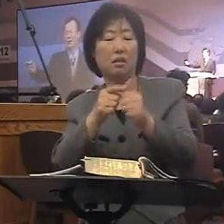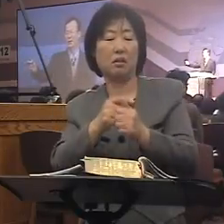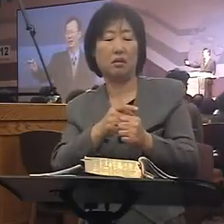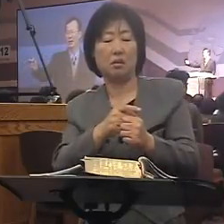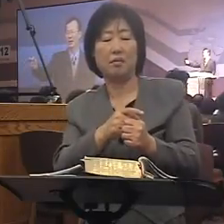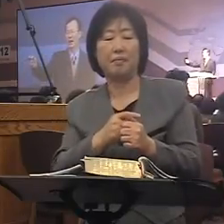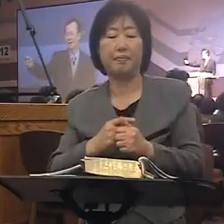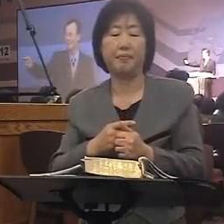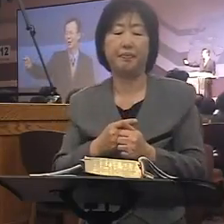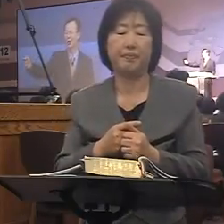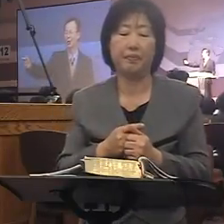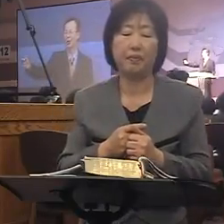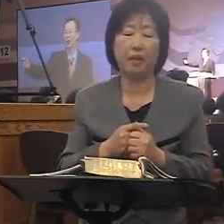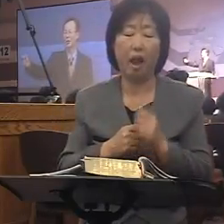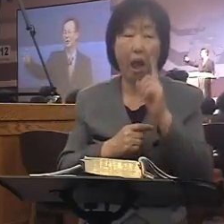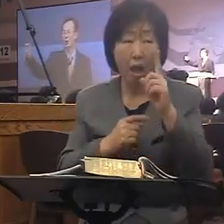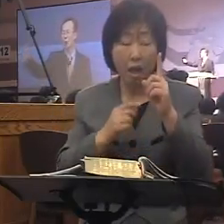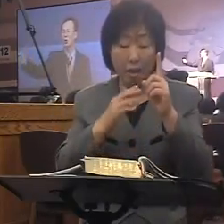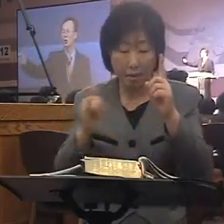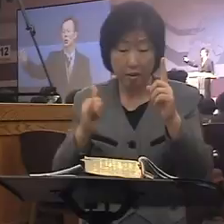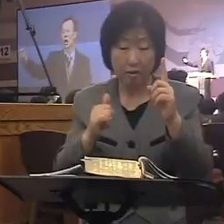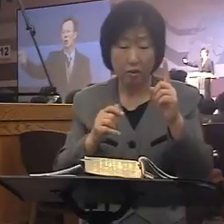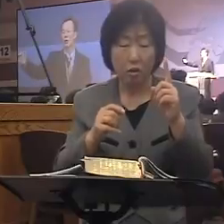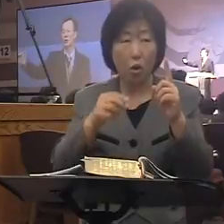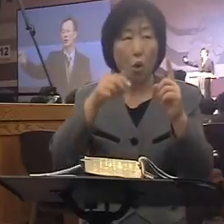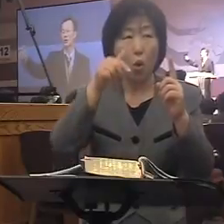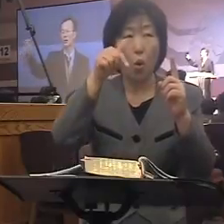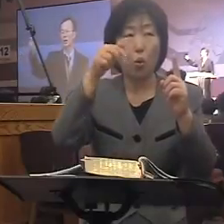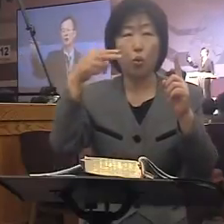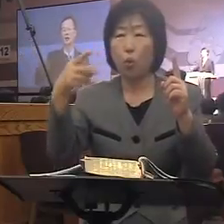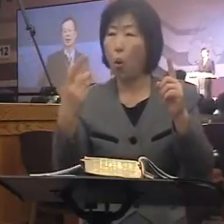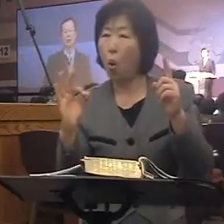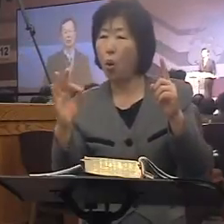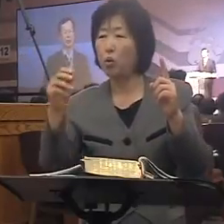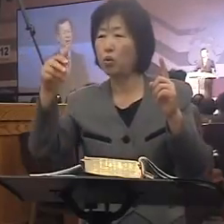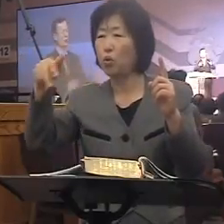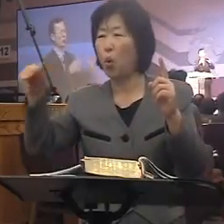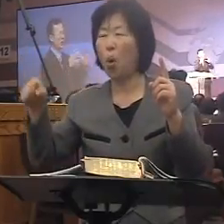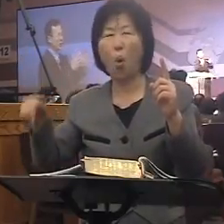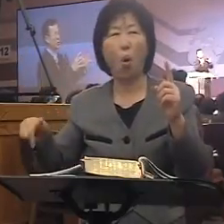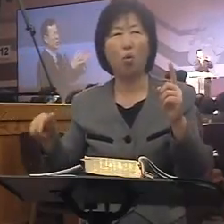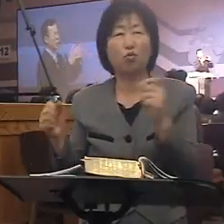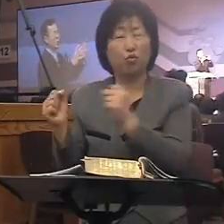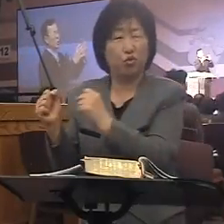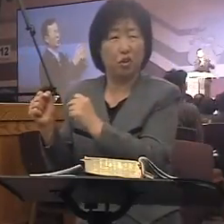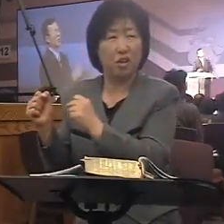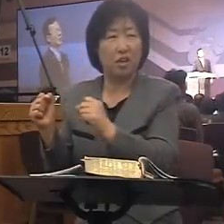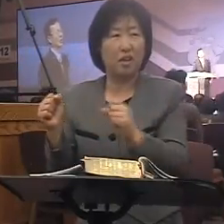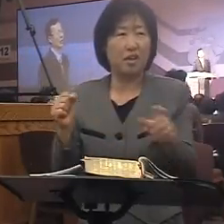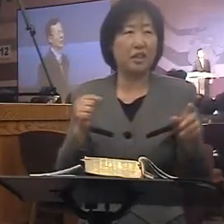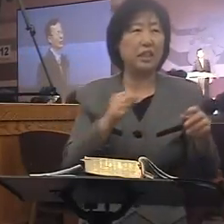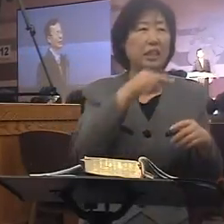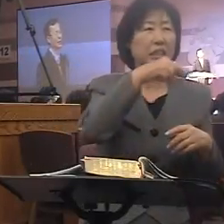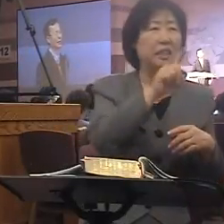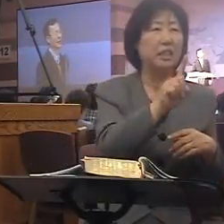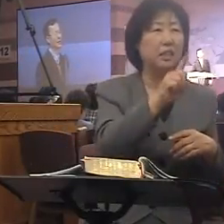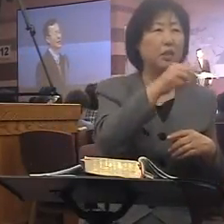Nobody, 한 명도 그 동쪽 콜로라도를 찾는 사람이 없고 다 웨스턴, 서쪽을 찾는다고